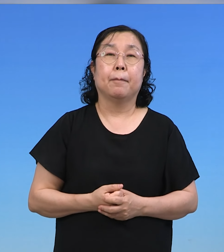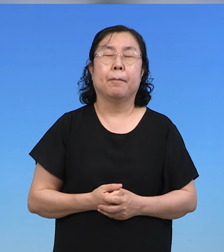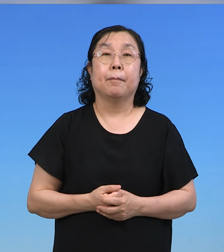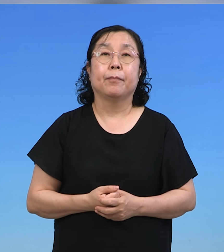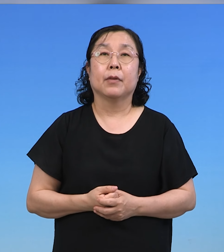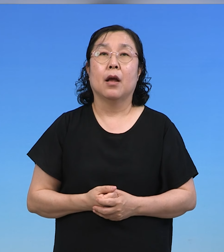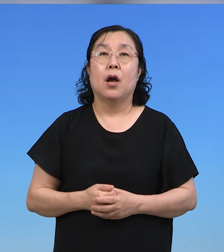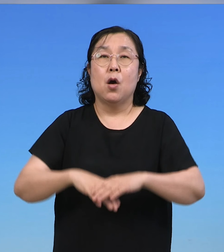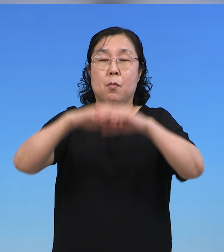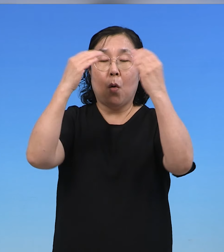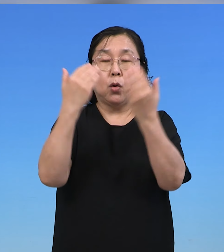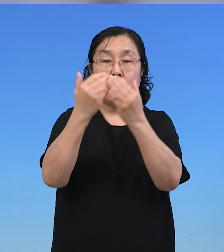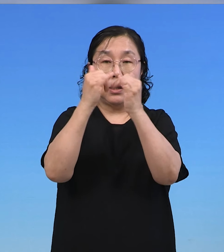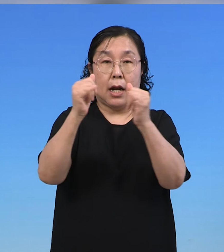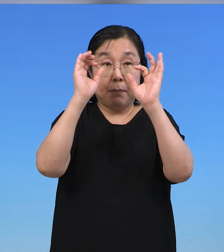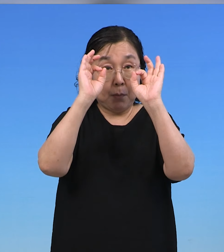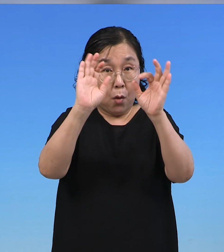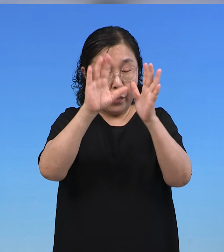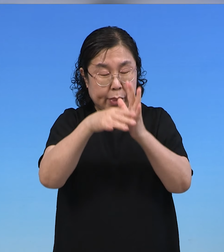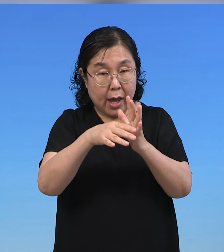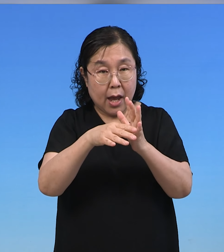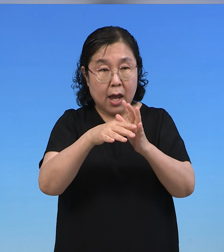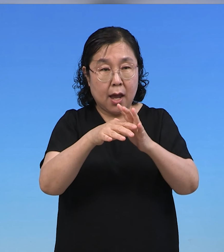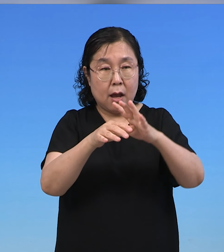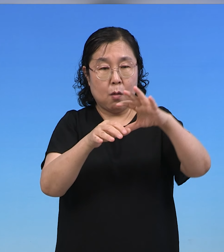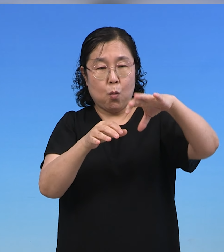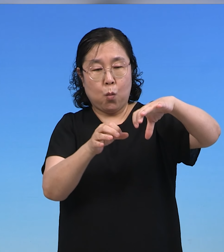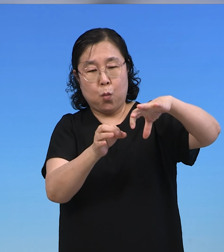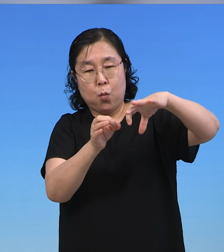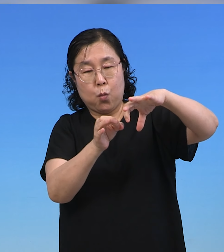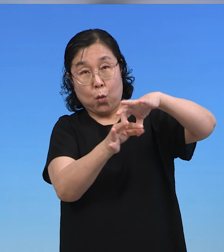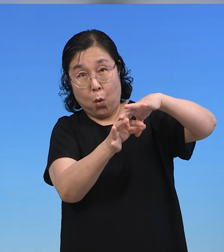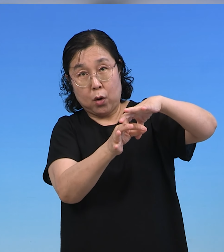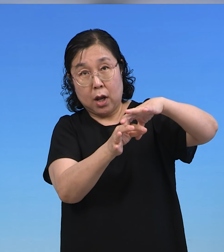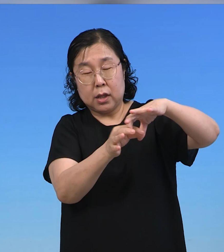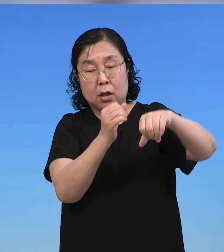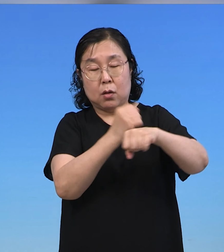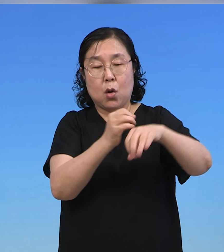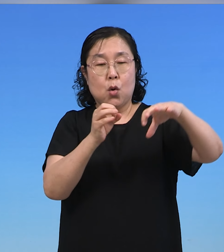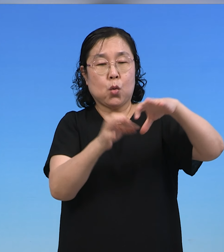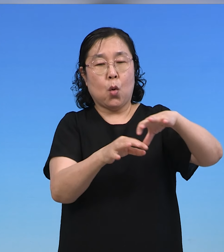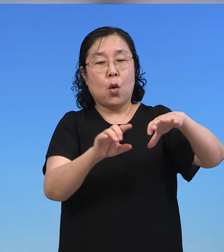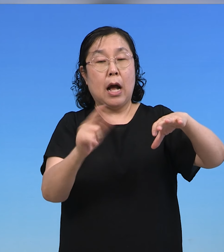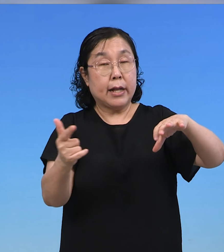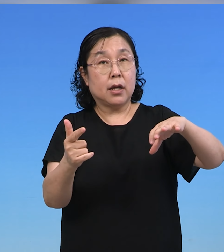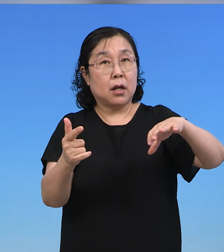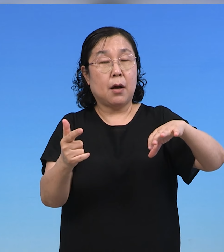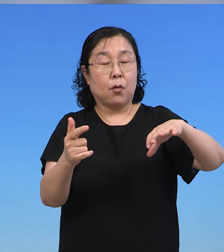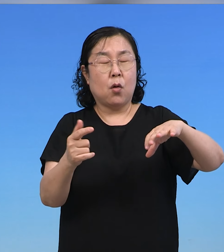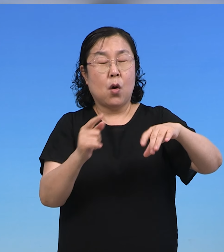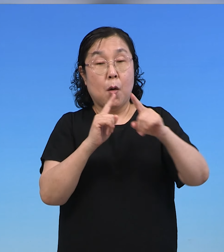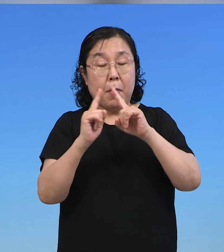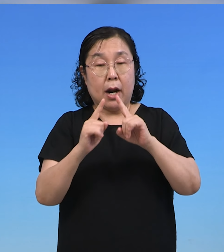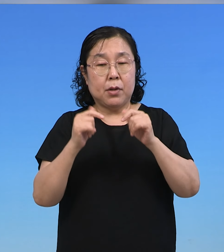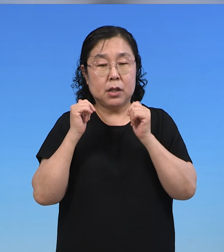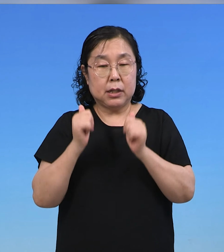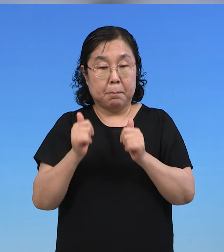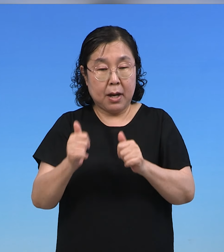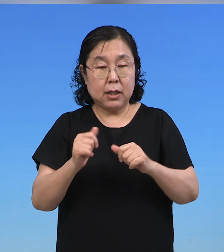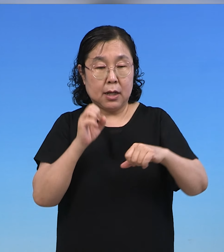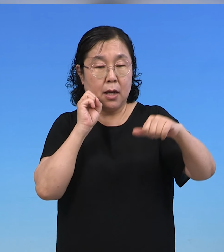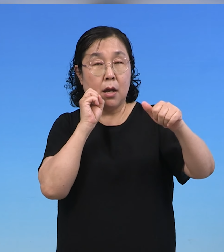모든 사람이 볼 때 이거는 골인인데, 심판이요, 이거는 너 골 아니에요. 그러면 그 골 아니에요. 이게 심판의